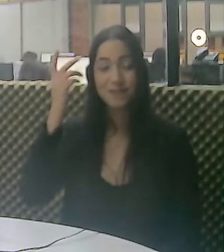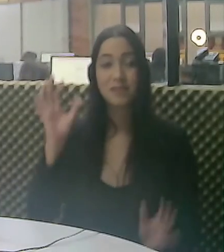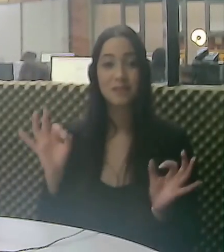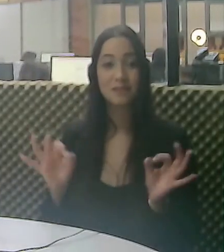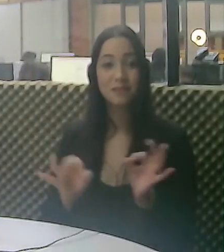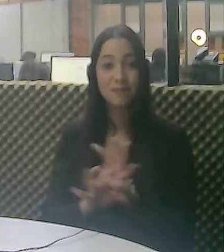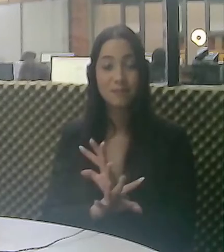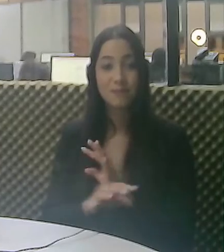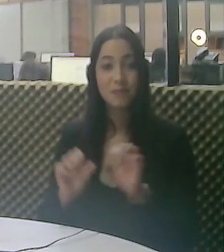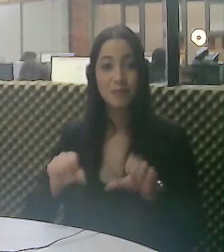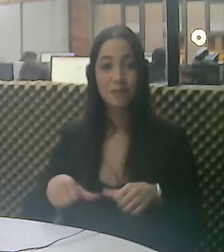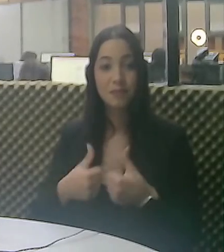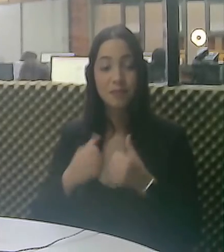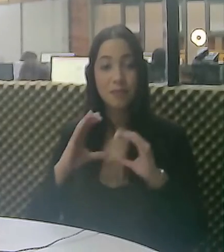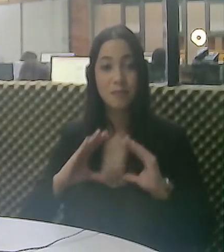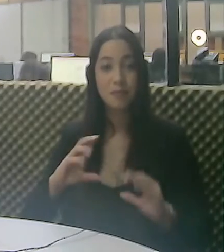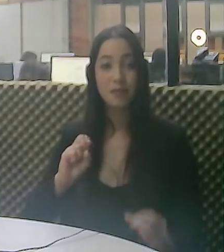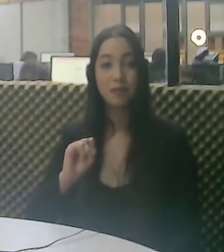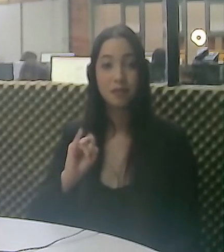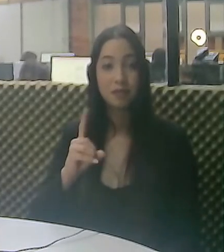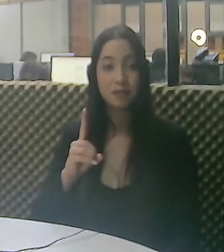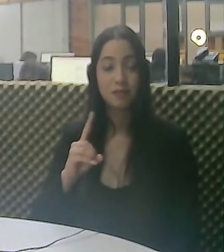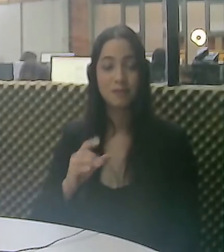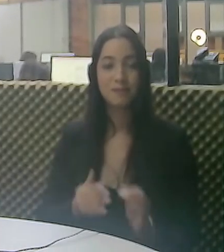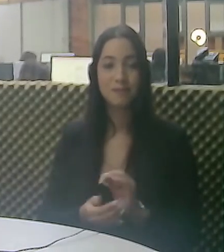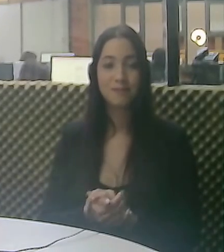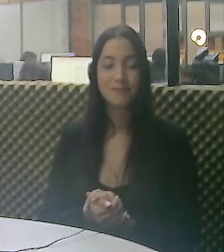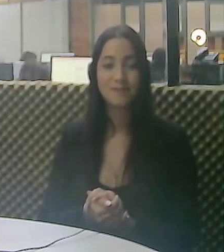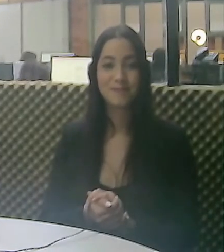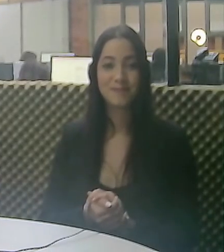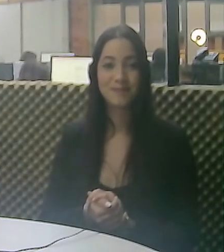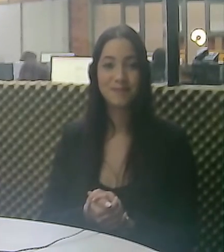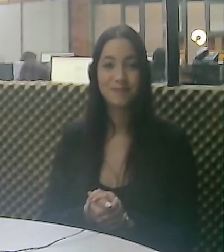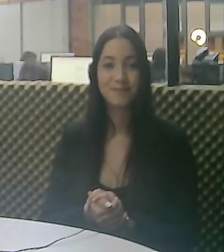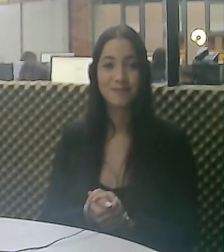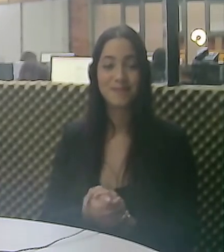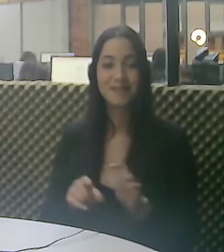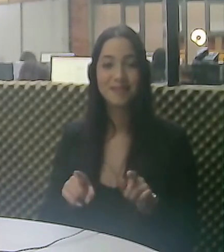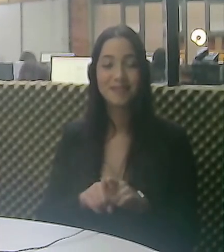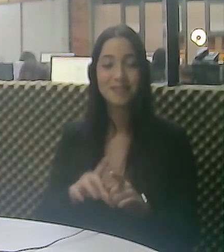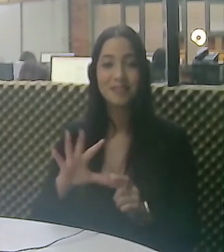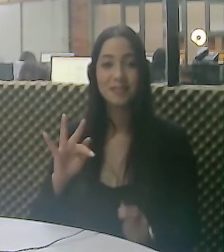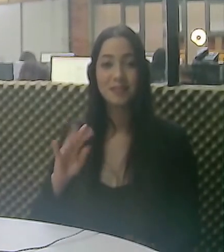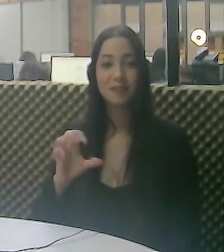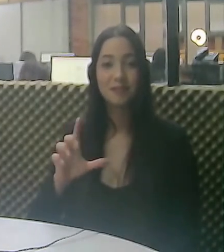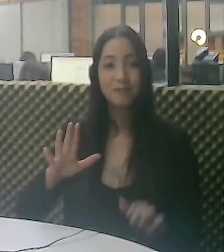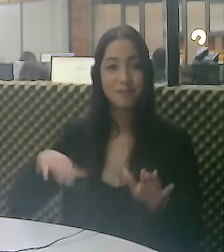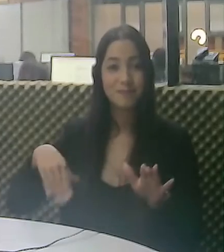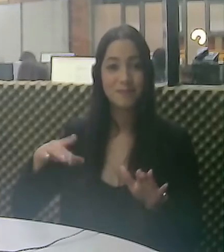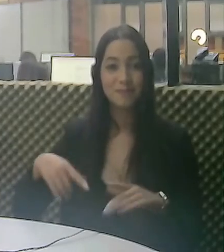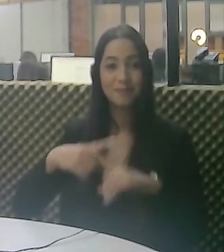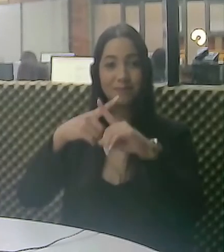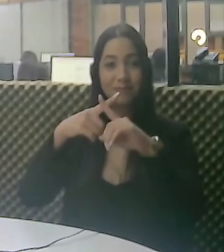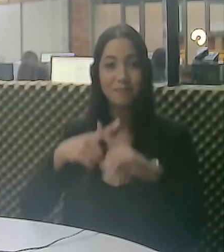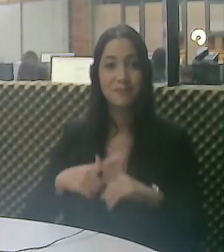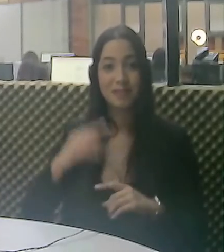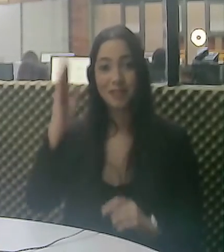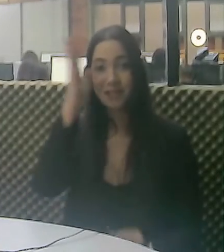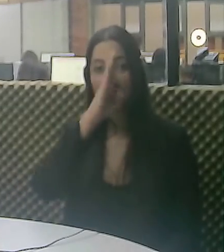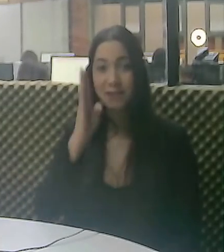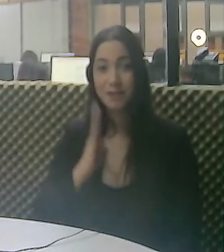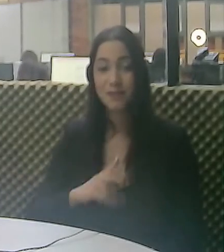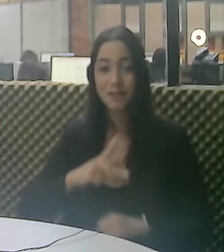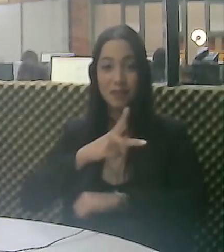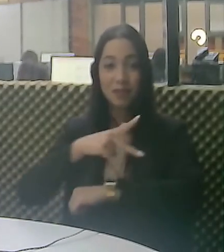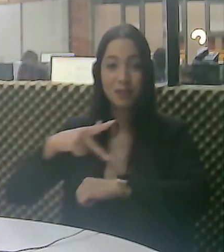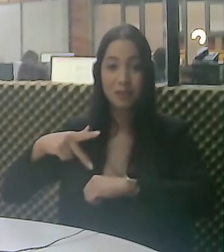melhorias na praça sair de Jorge tapuirama e ainda fudeu Praia Clube disputa torneio nacional de